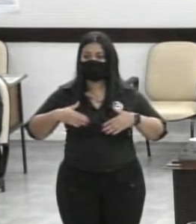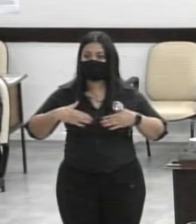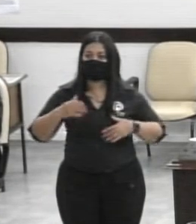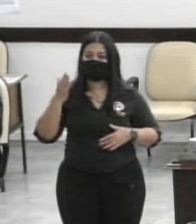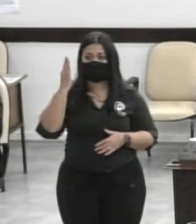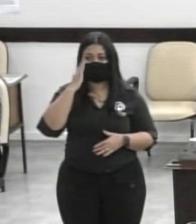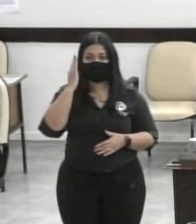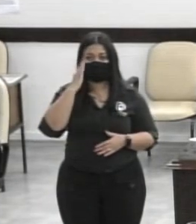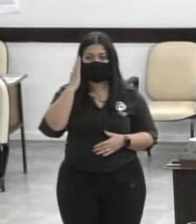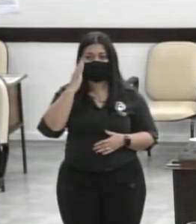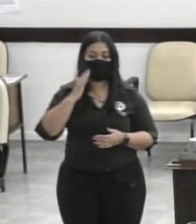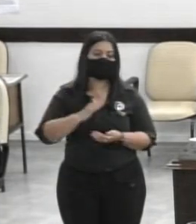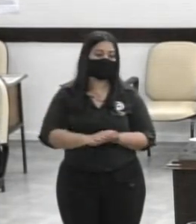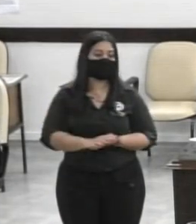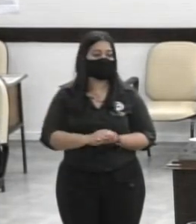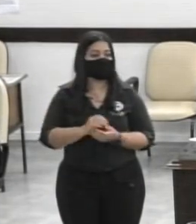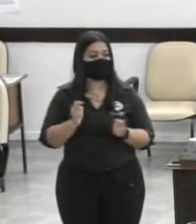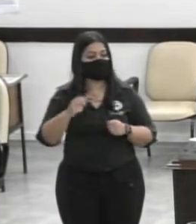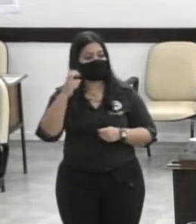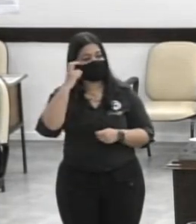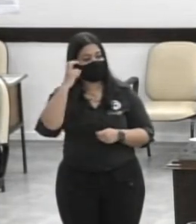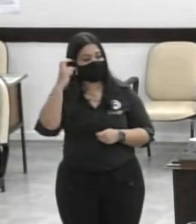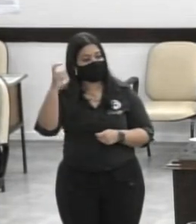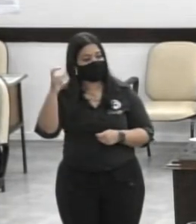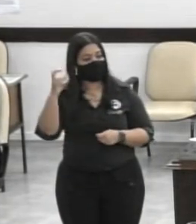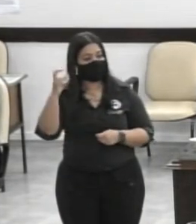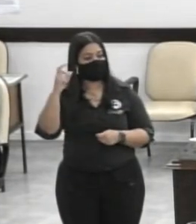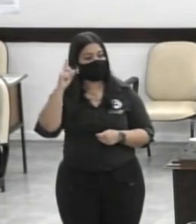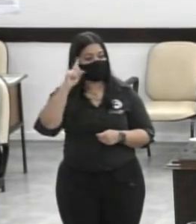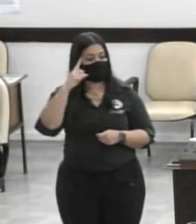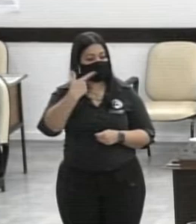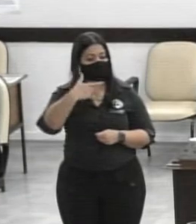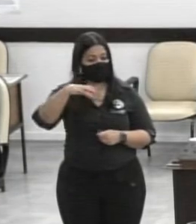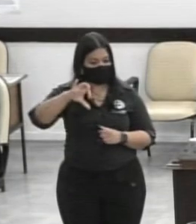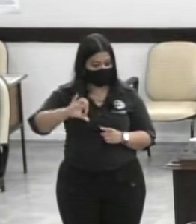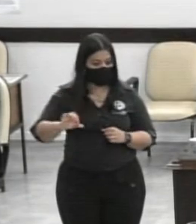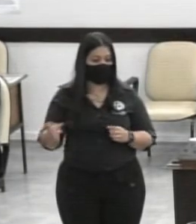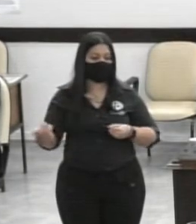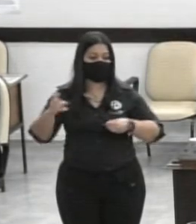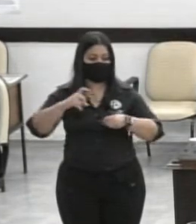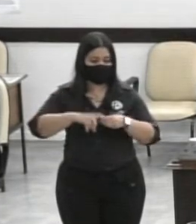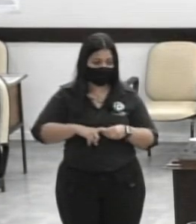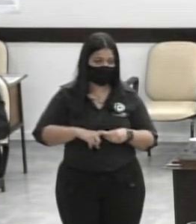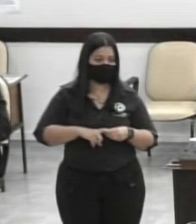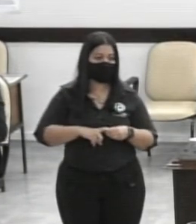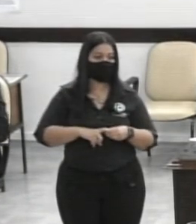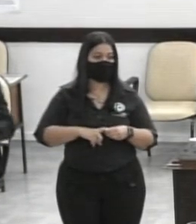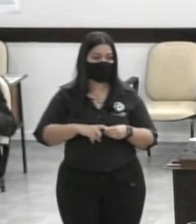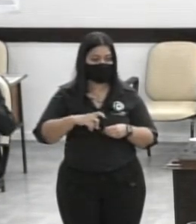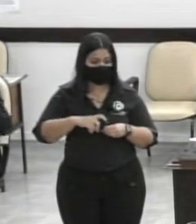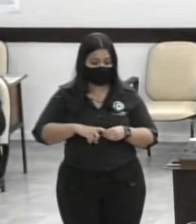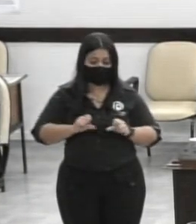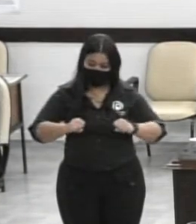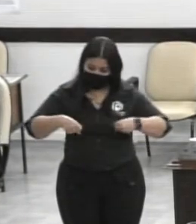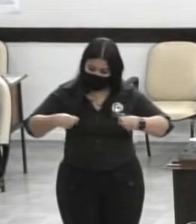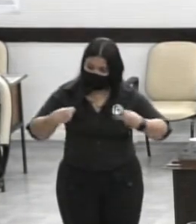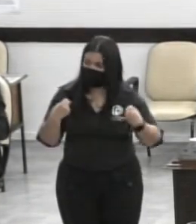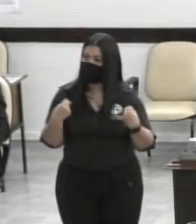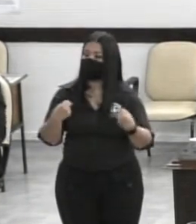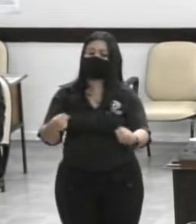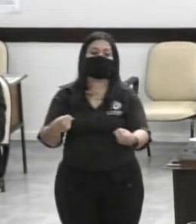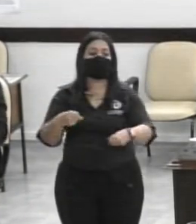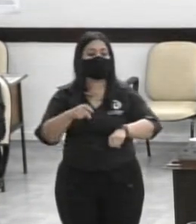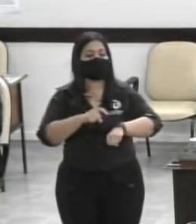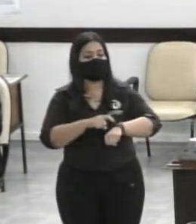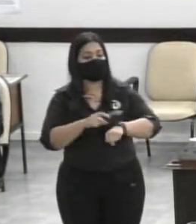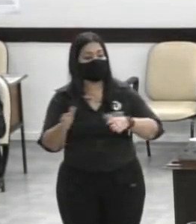está. E sei que no dia 20 de novembro a rede volta, e volta com tudo, mesmo no momento que nós